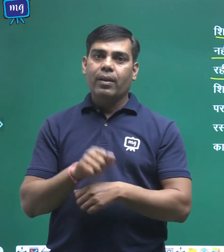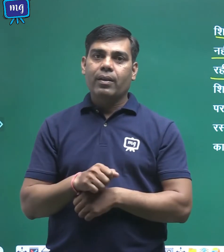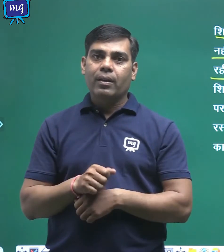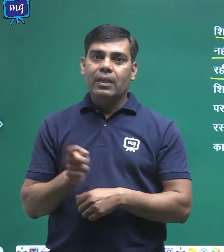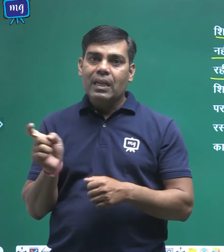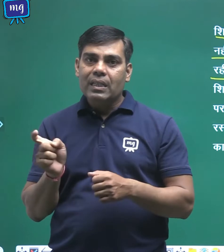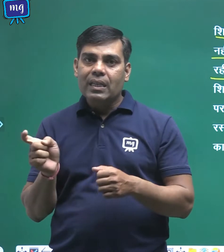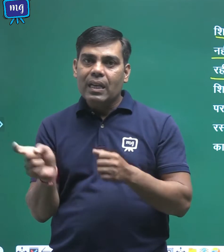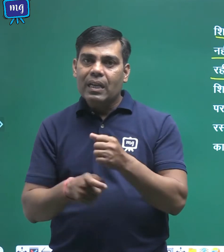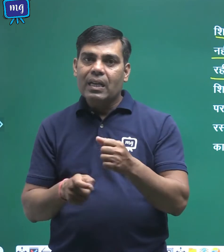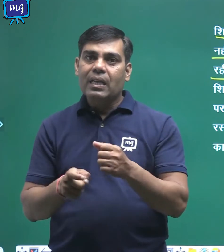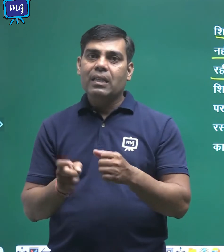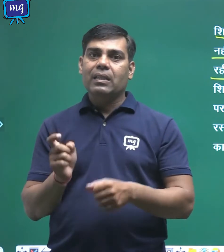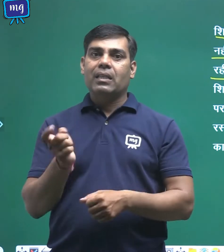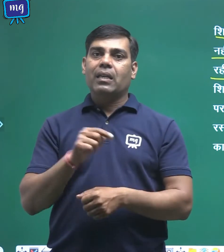हंसिया था।